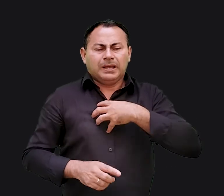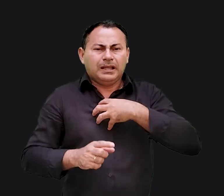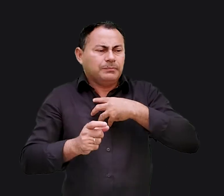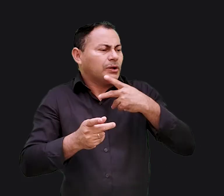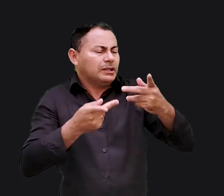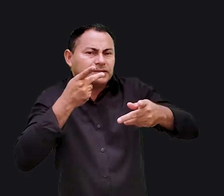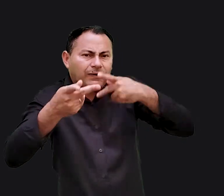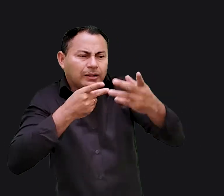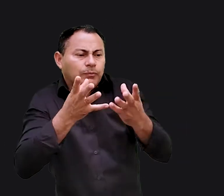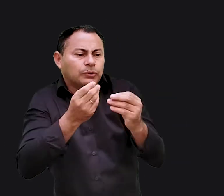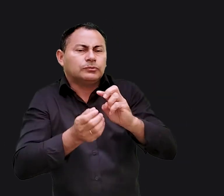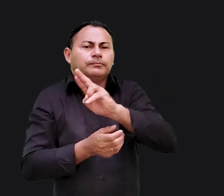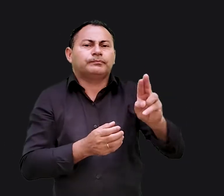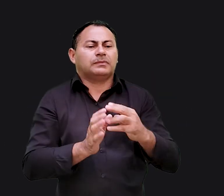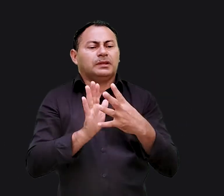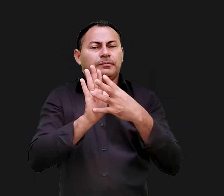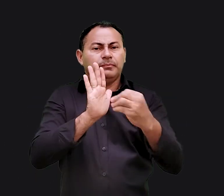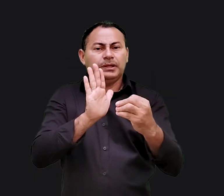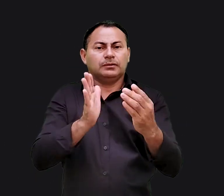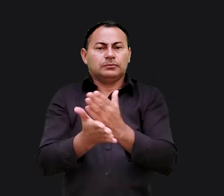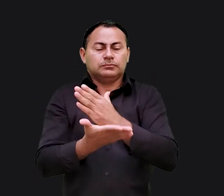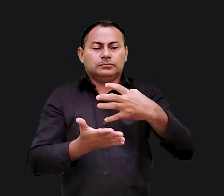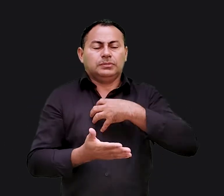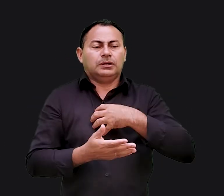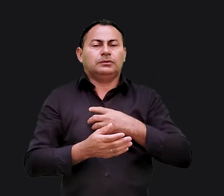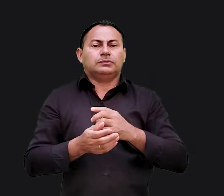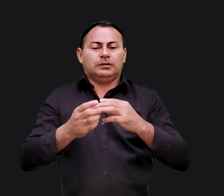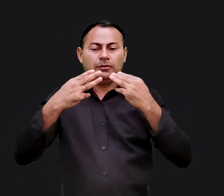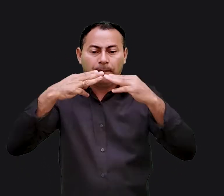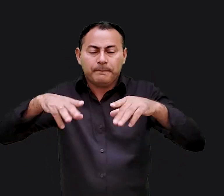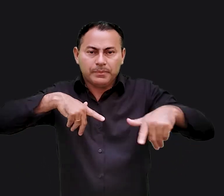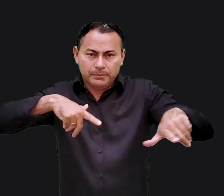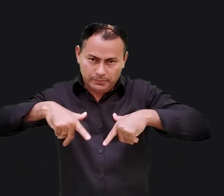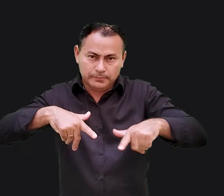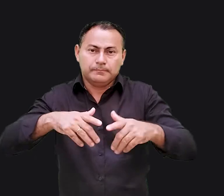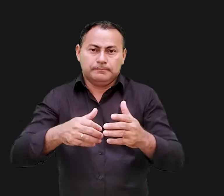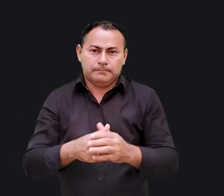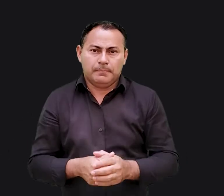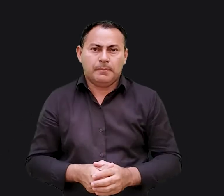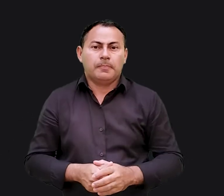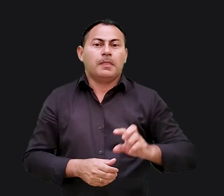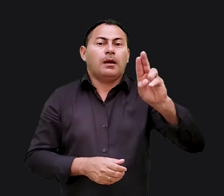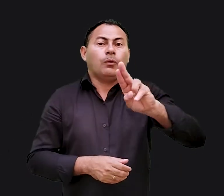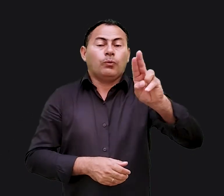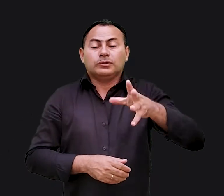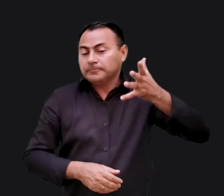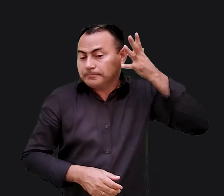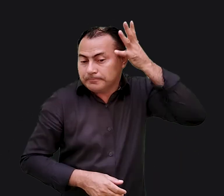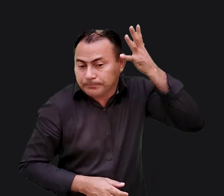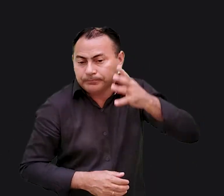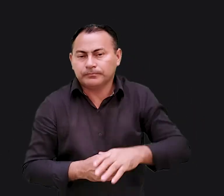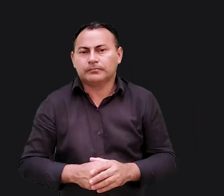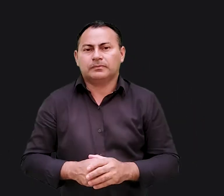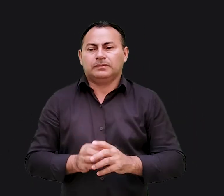citam muito, e até o imitam de várias maneiras em seus ministérios. O uso da pregação